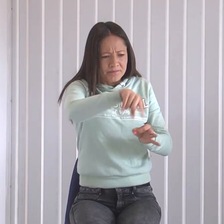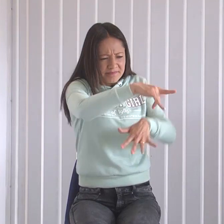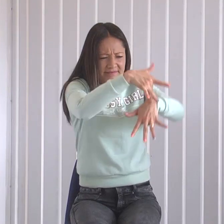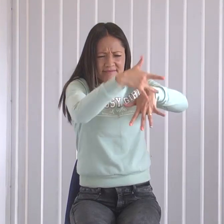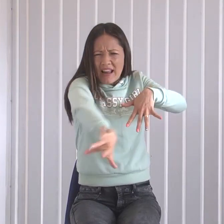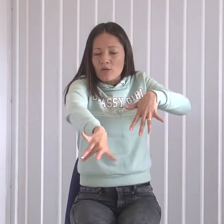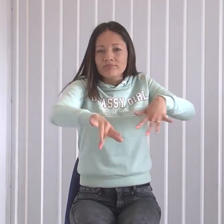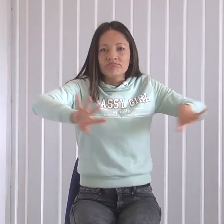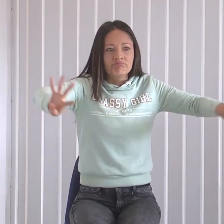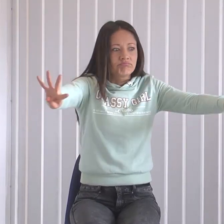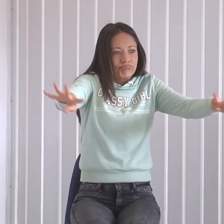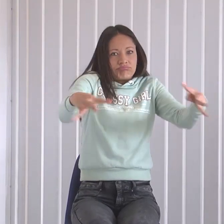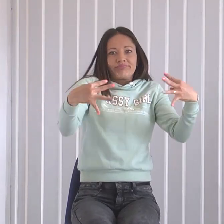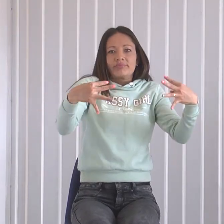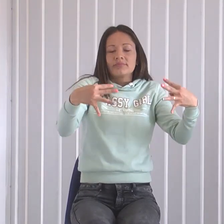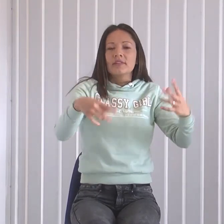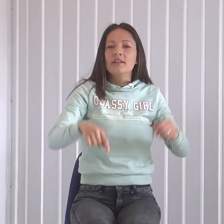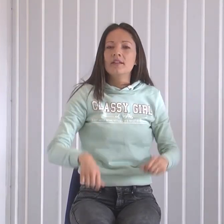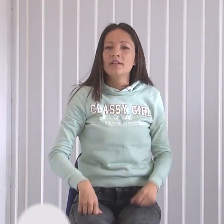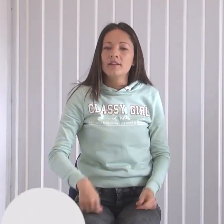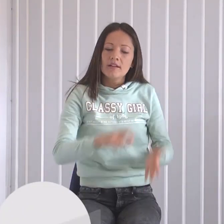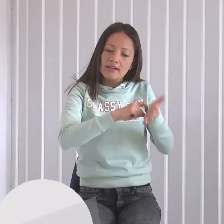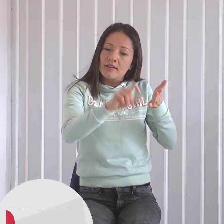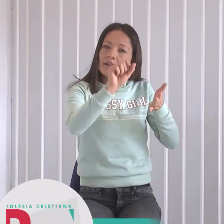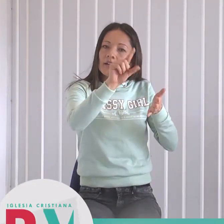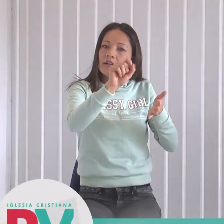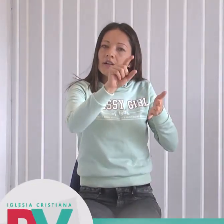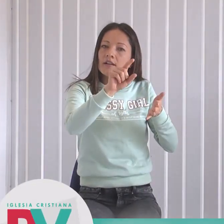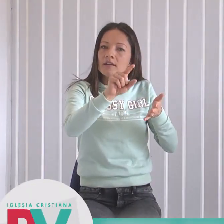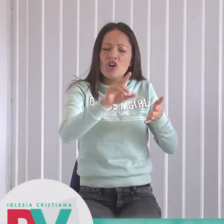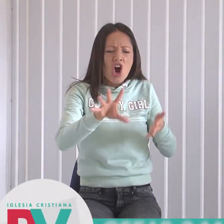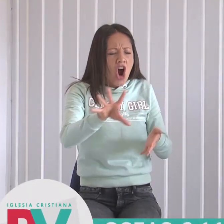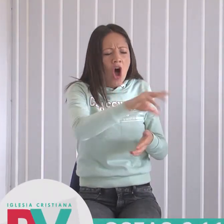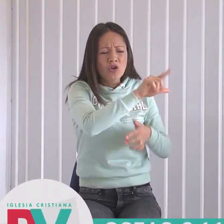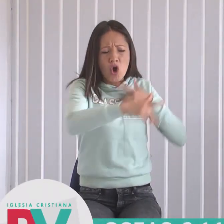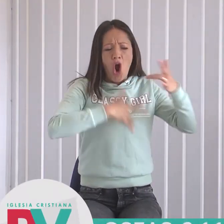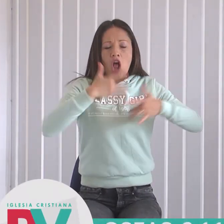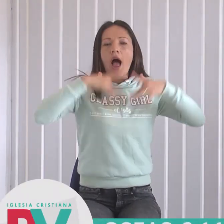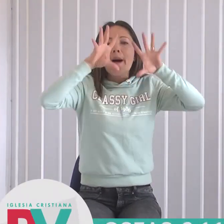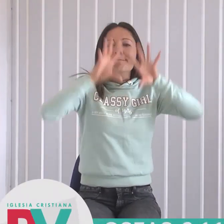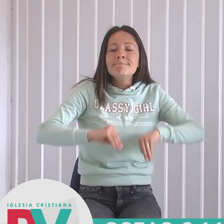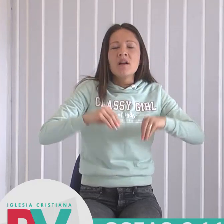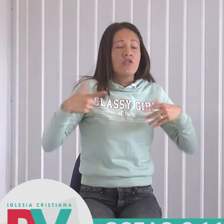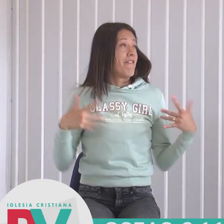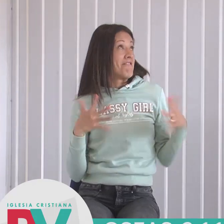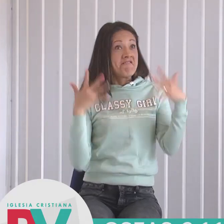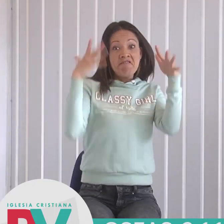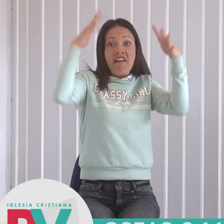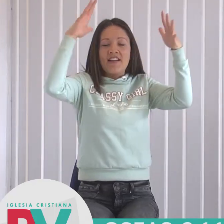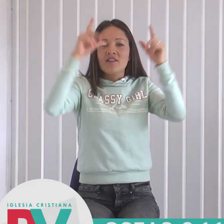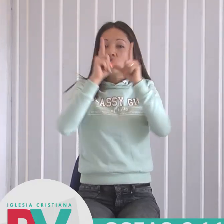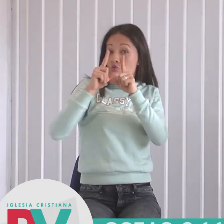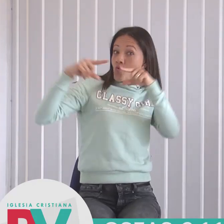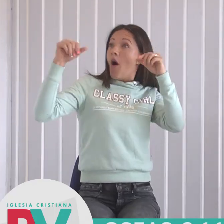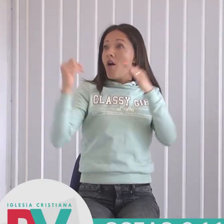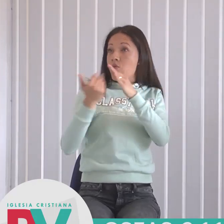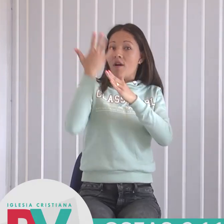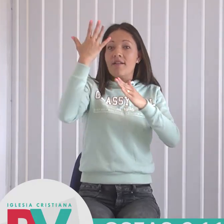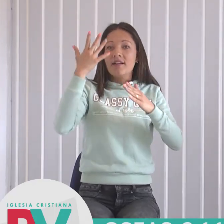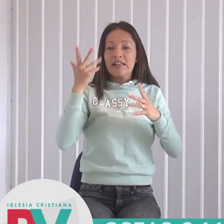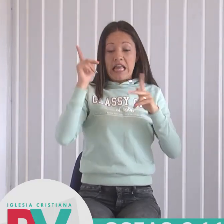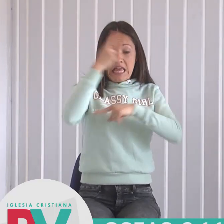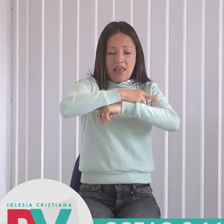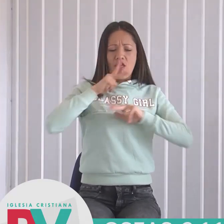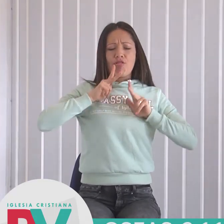sus amantes. Y el versículo 11 dice, haré cesar todo su gozo, sus fiestas, sus nuevas lunas y sus días